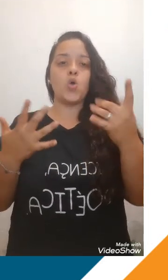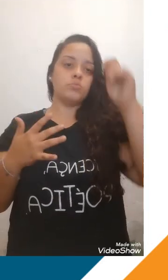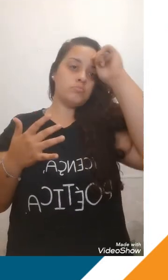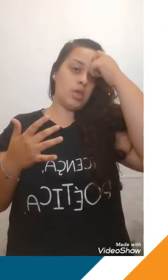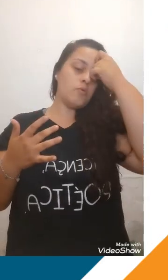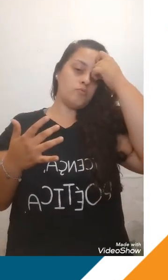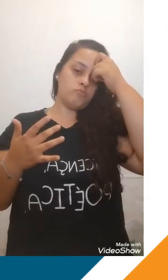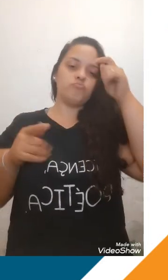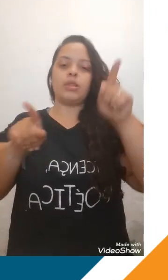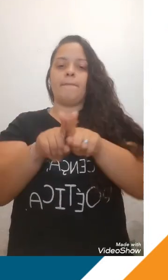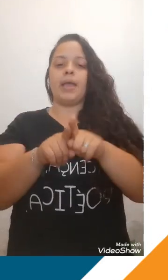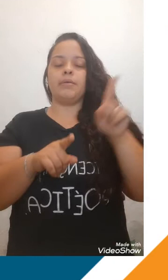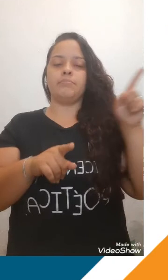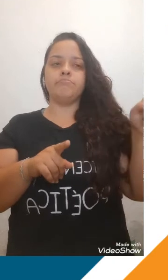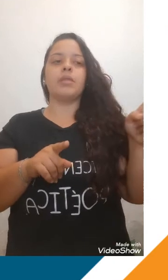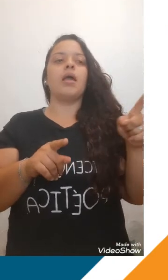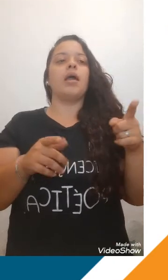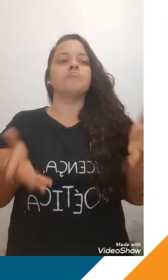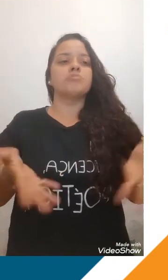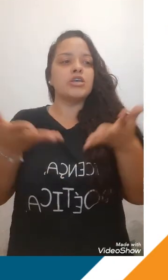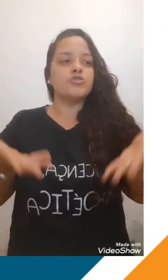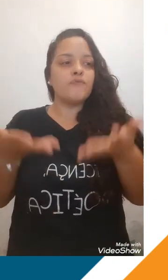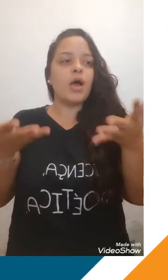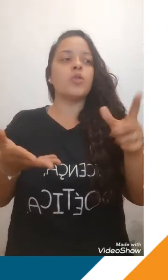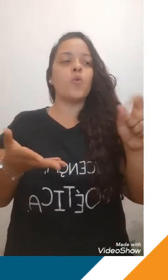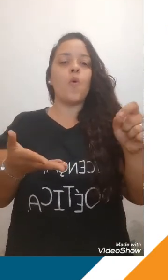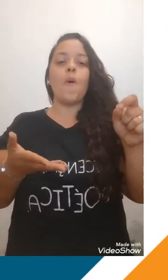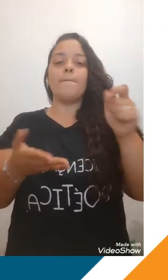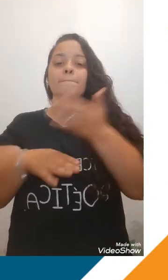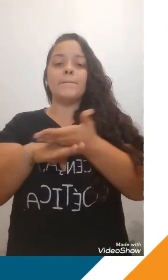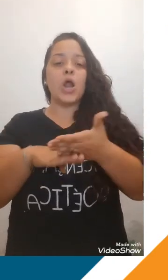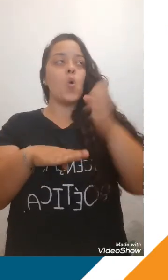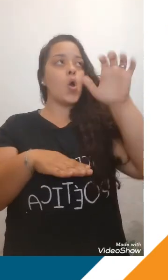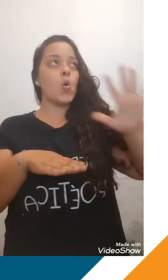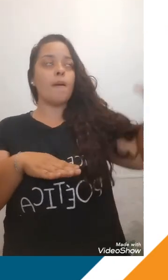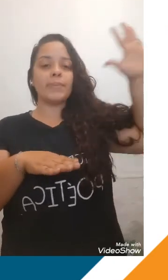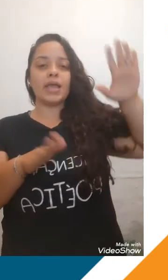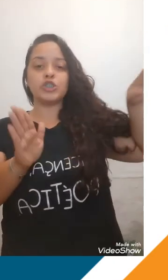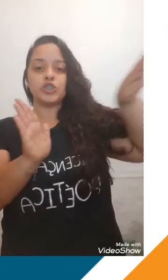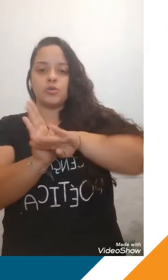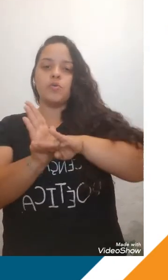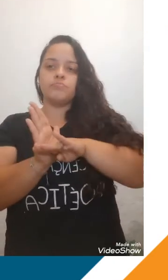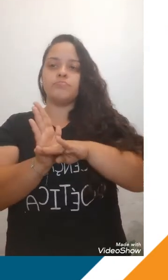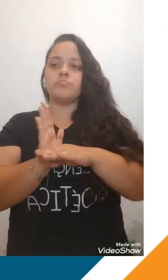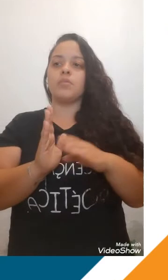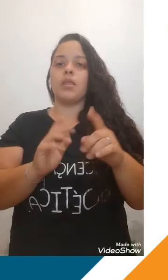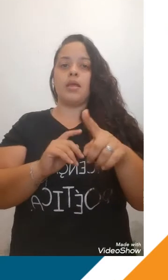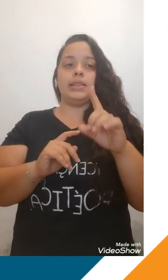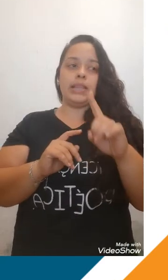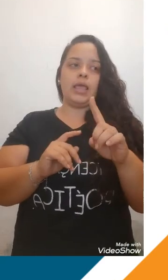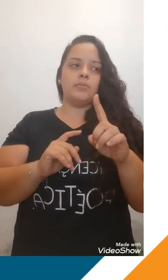fluxo africano, foi incentivada a imigração branca europeia. Perfeito, né? A letra D ela traduz